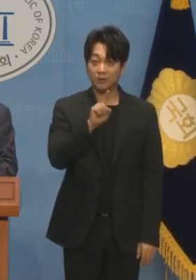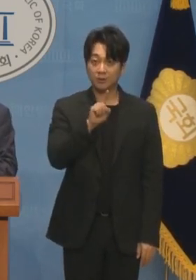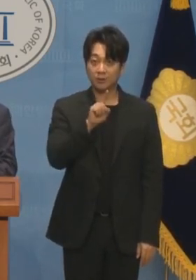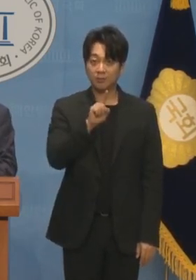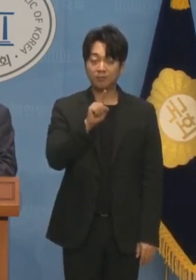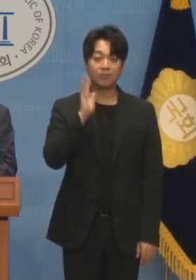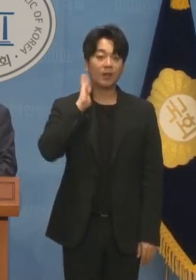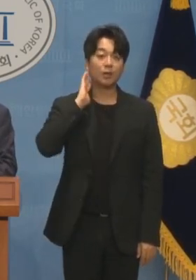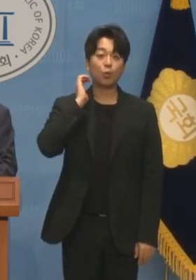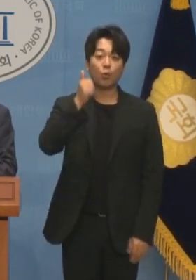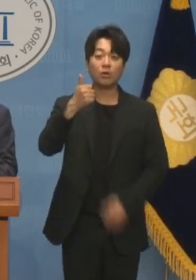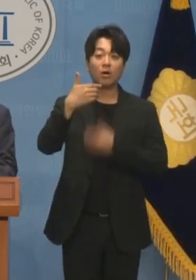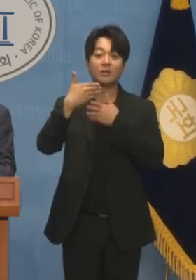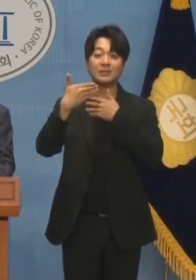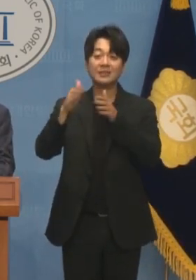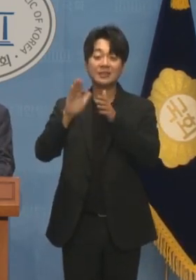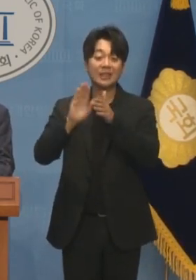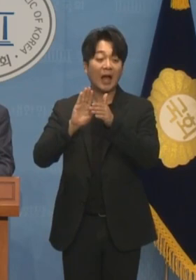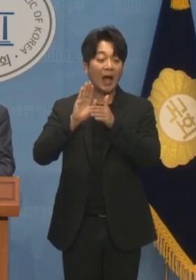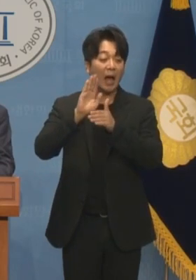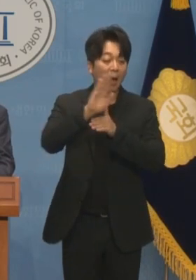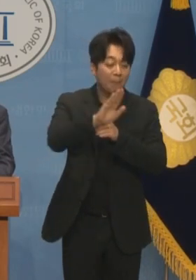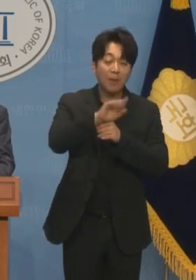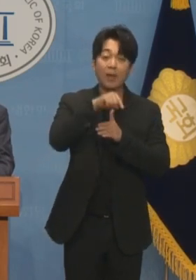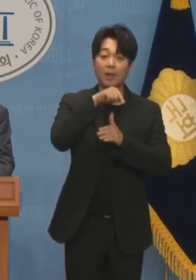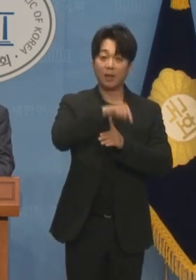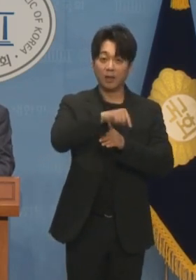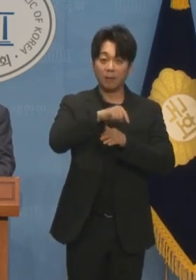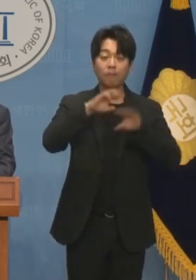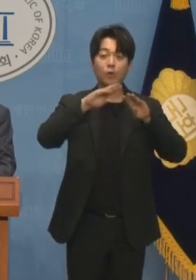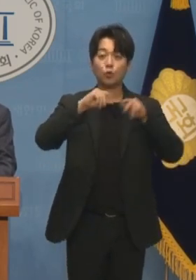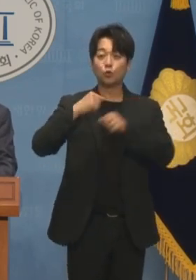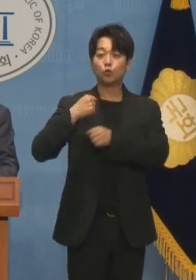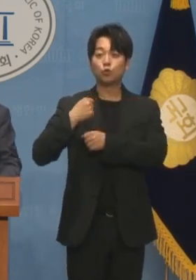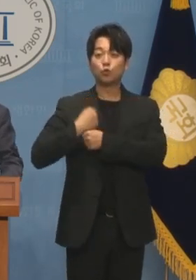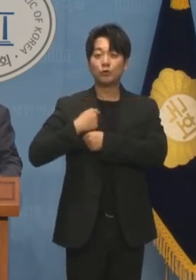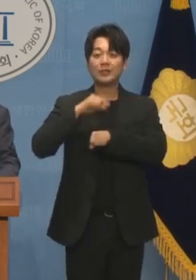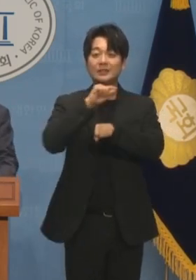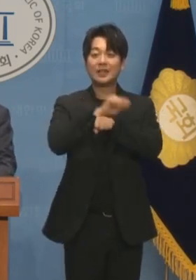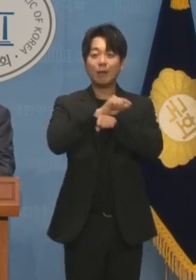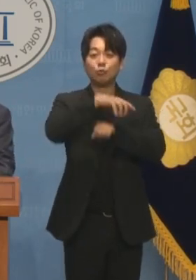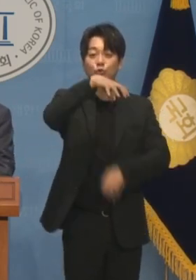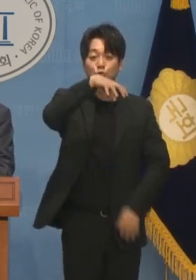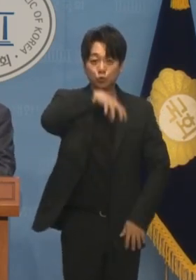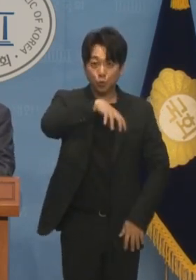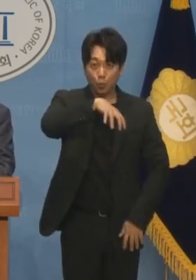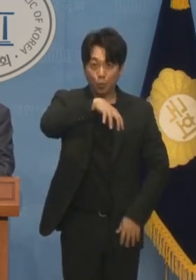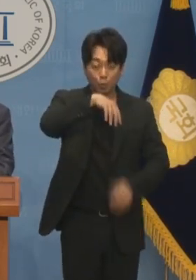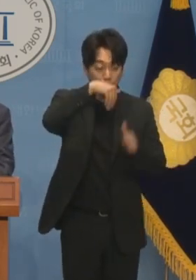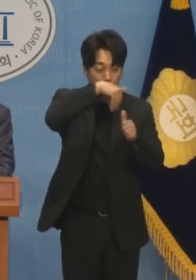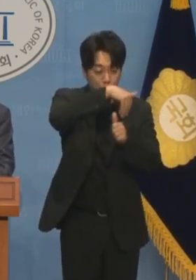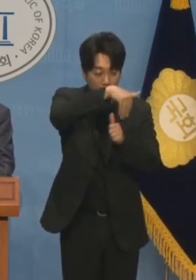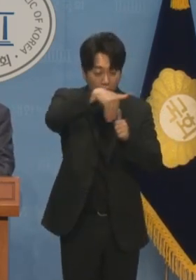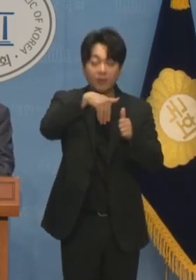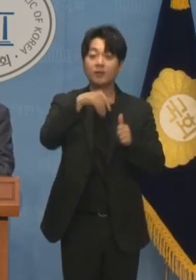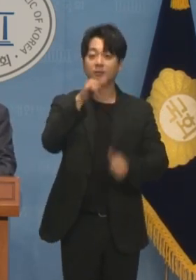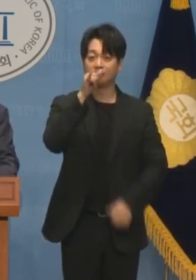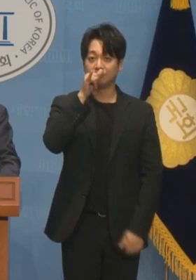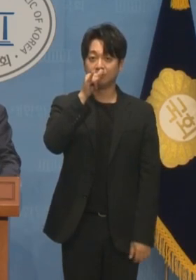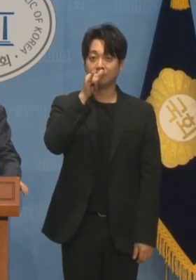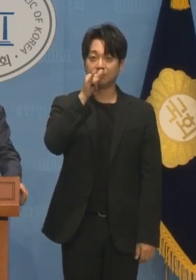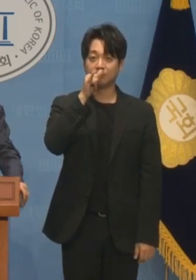용산 대통령실 청사 바로 앞에 위치한 육군 서울사무소 울타리 경계선이었습니다.